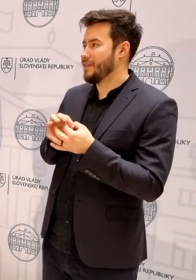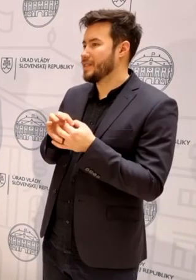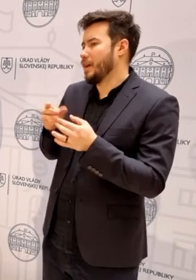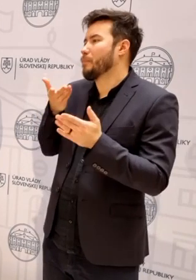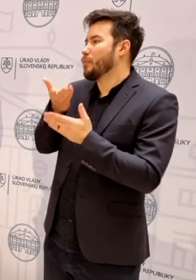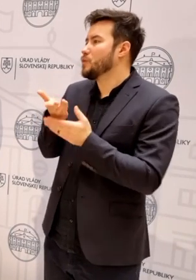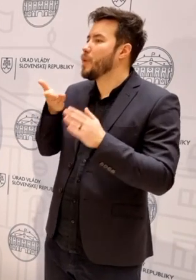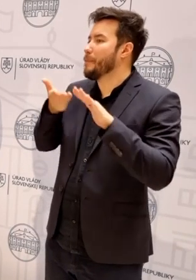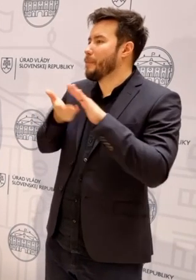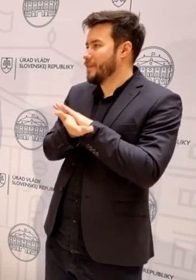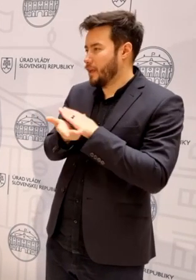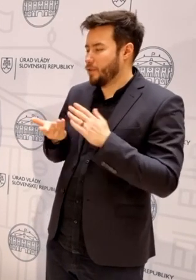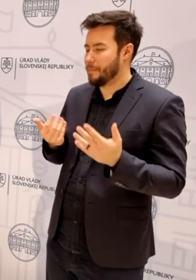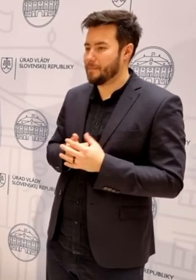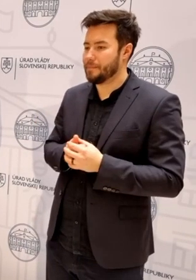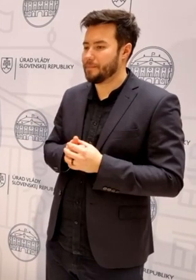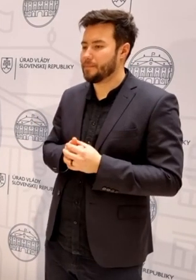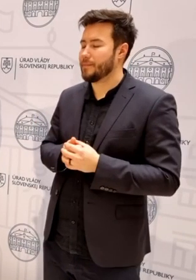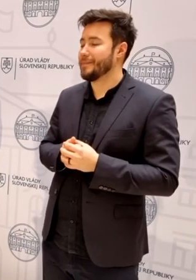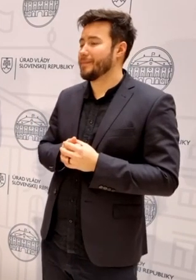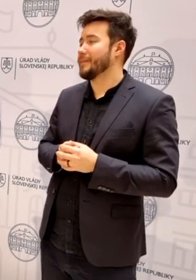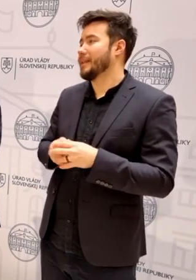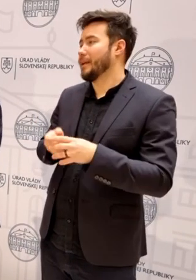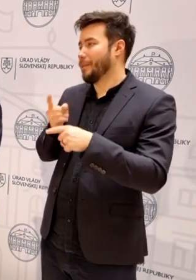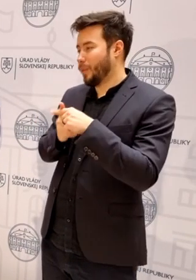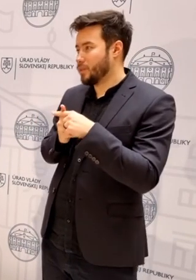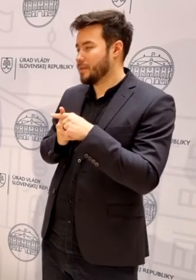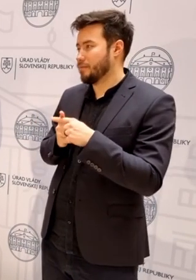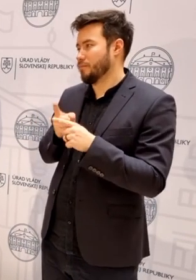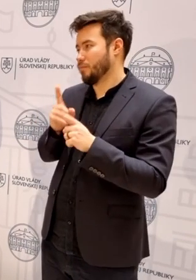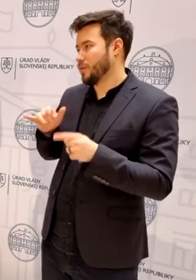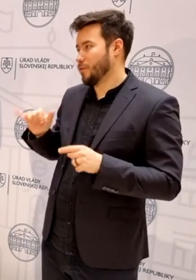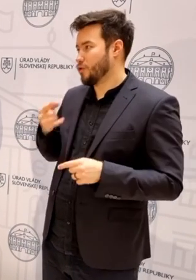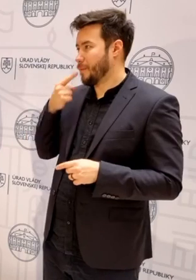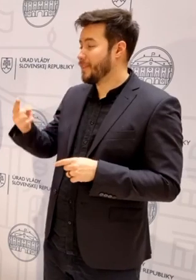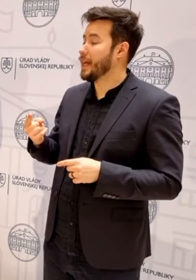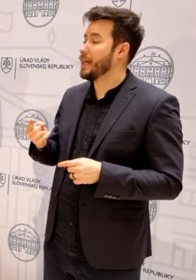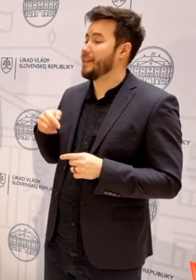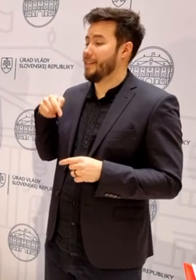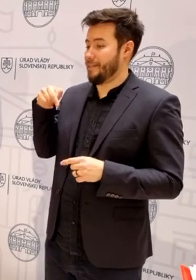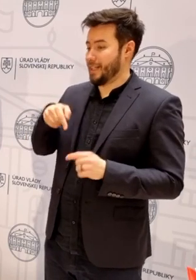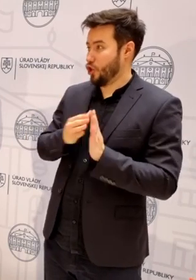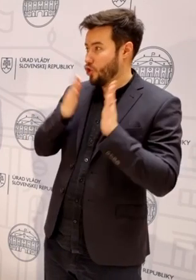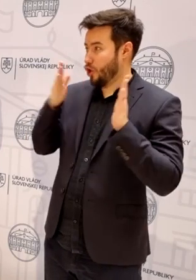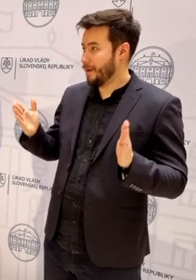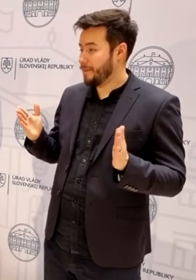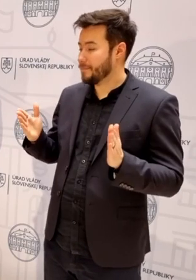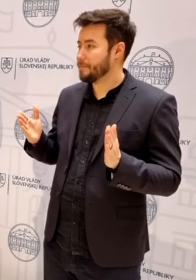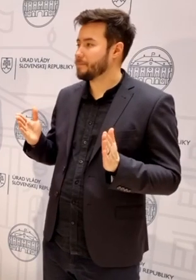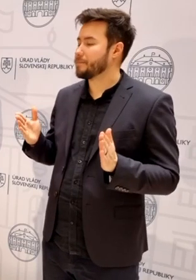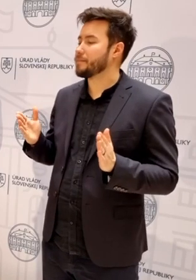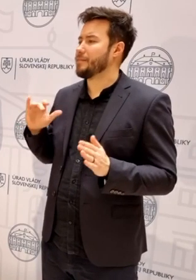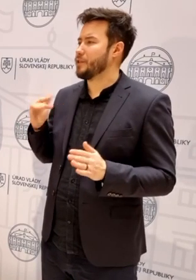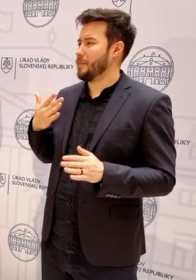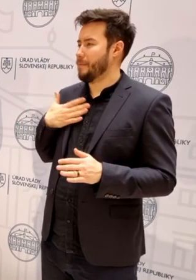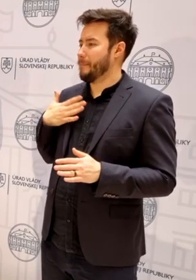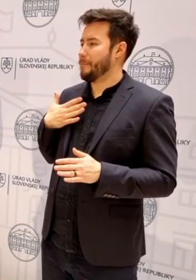prenajmov poskytovaní týchto služieb. No a súčasne potom je treba povedať, že v súčasnej dobe je v spracovanej